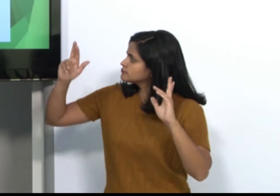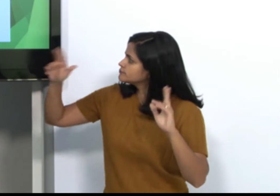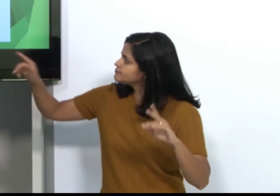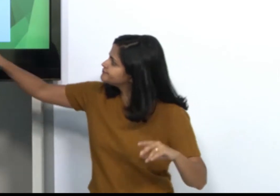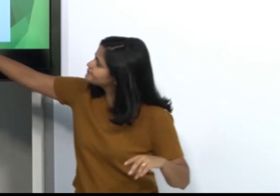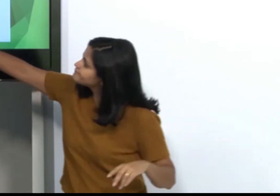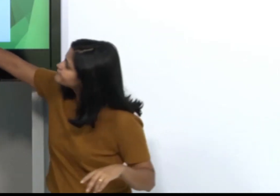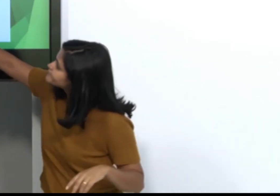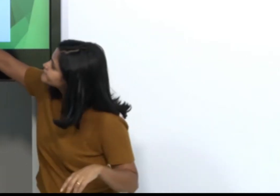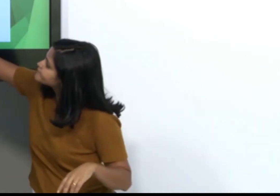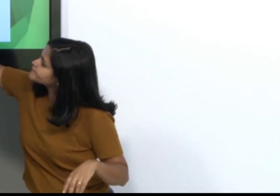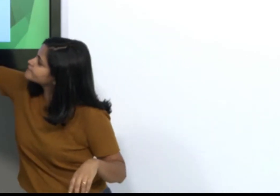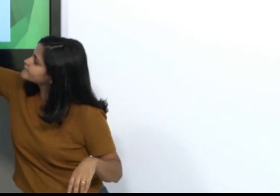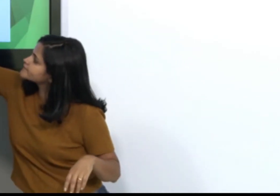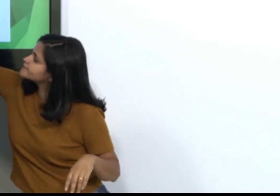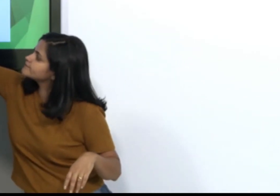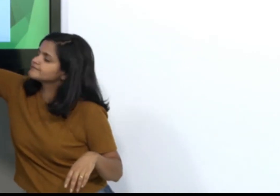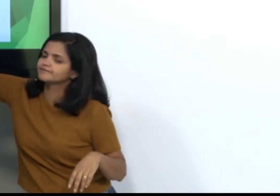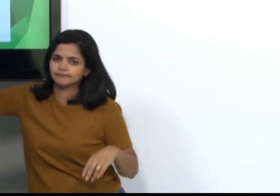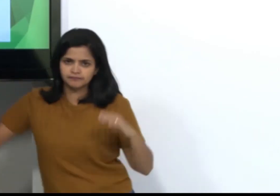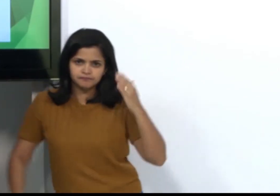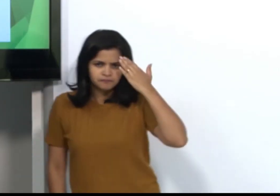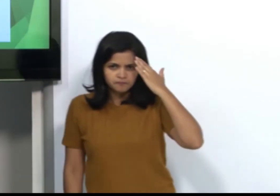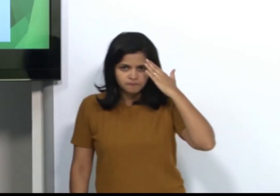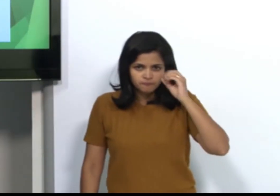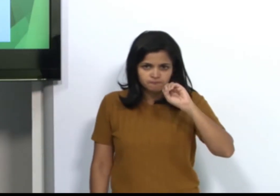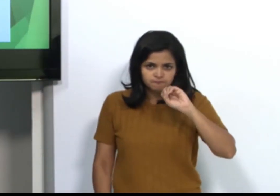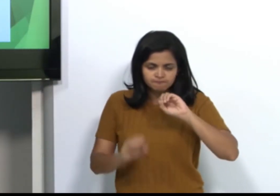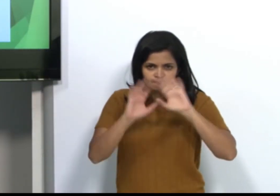Vejam aqui essas barras. Ficou claro?